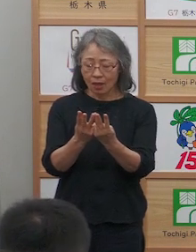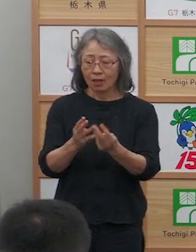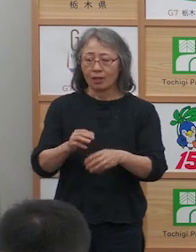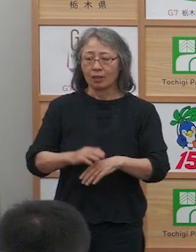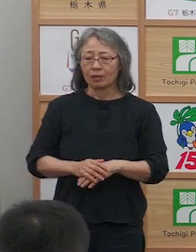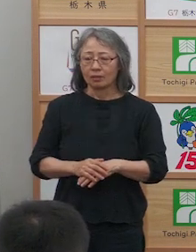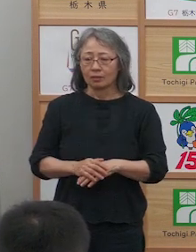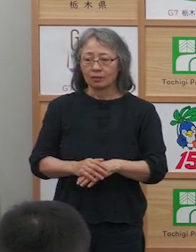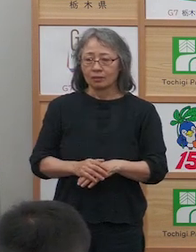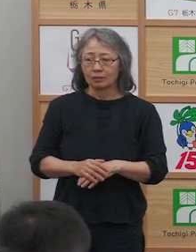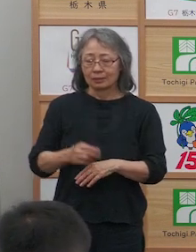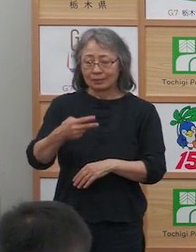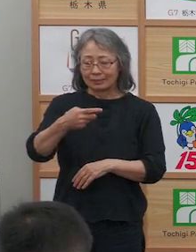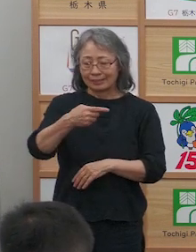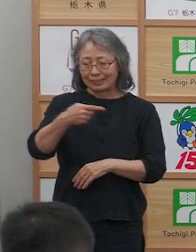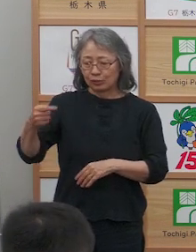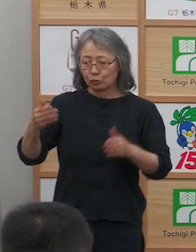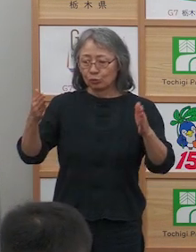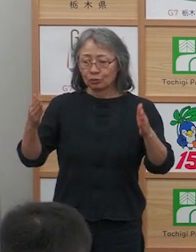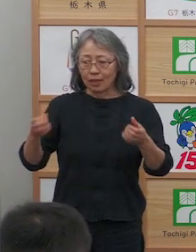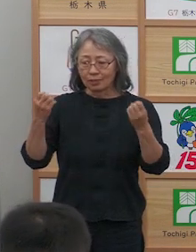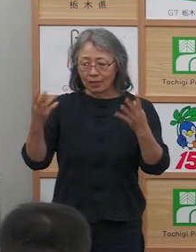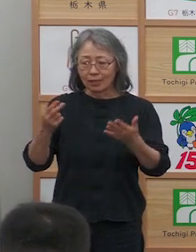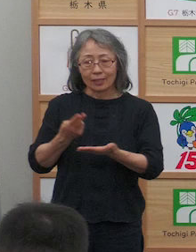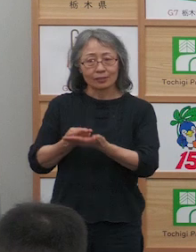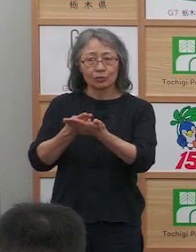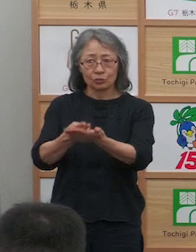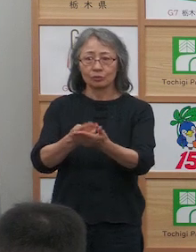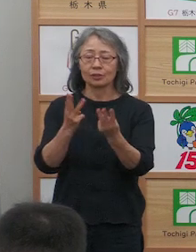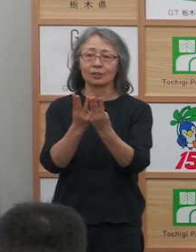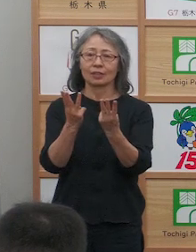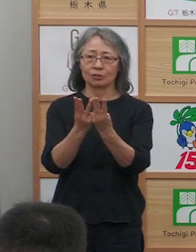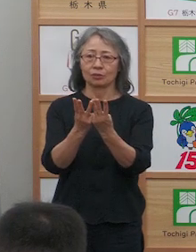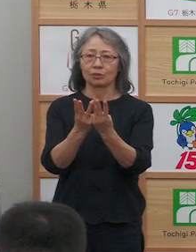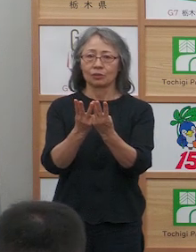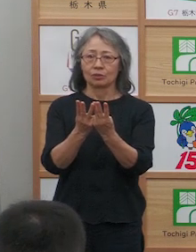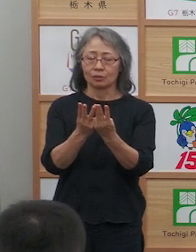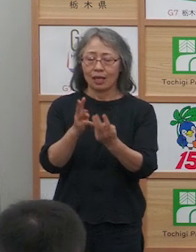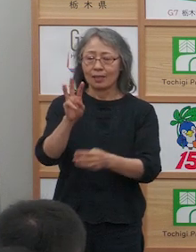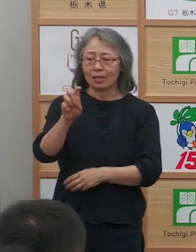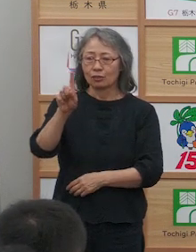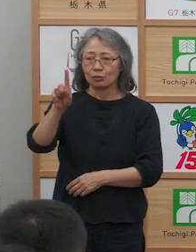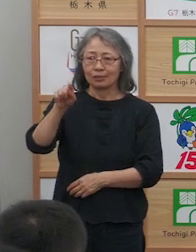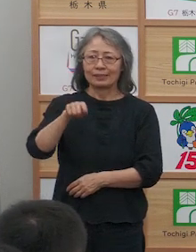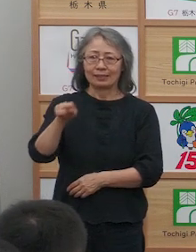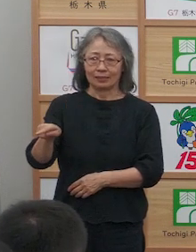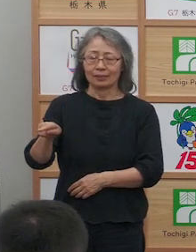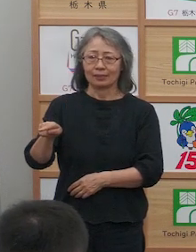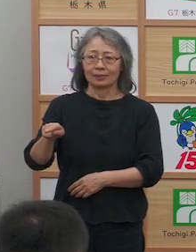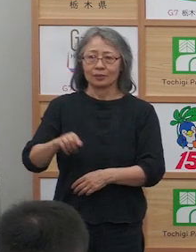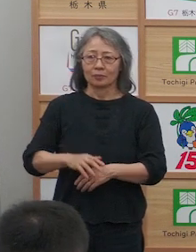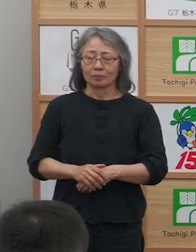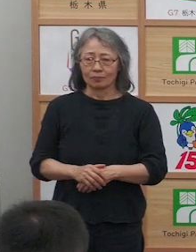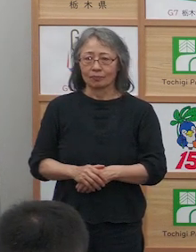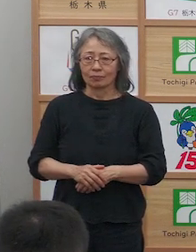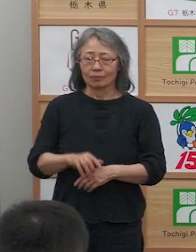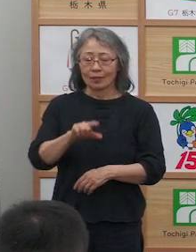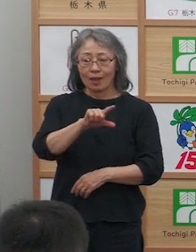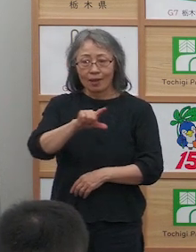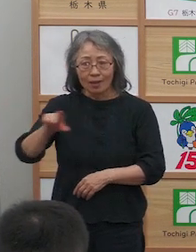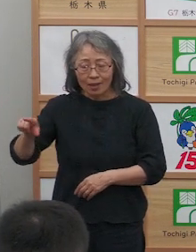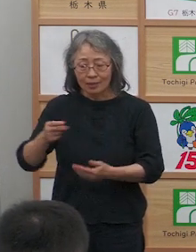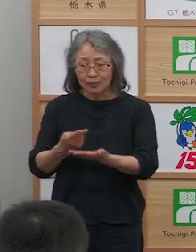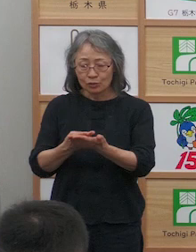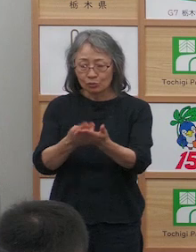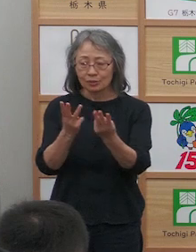の週あたり新規入院者数は31人、平均入